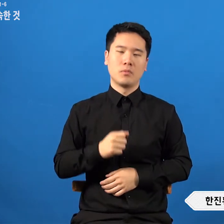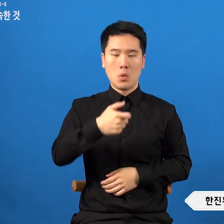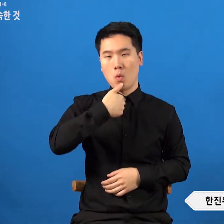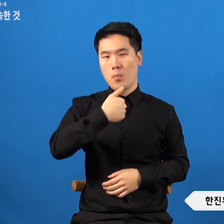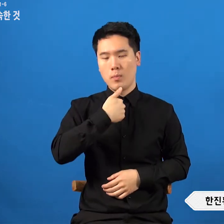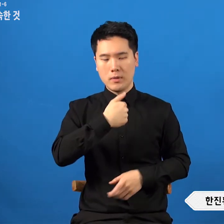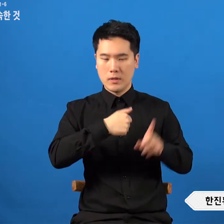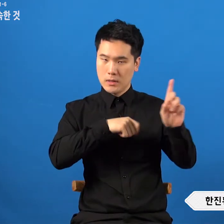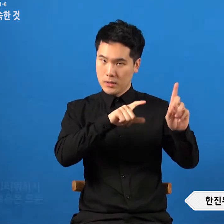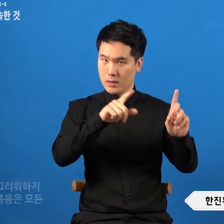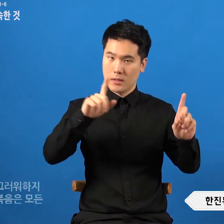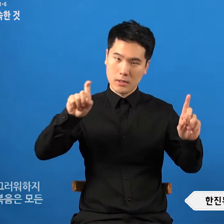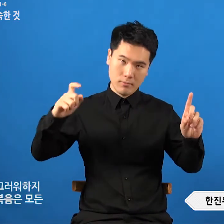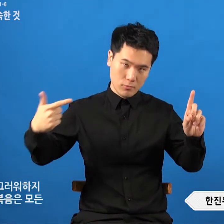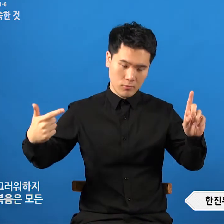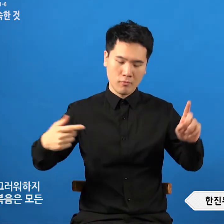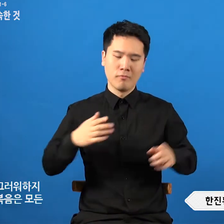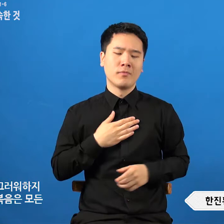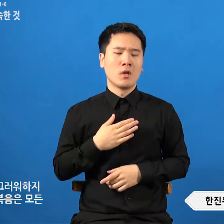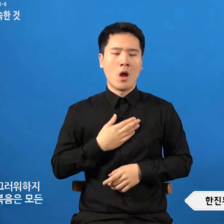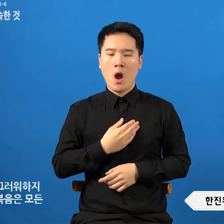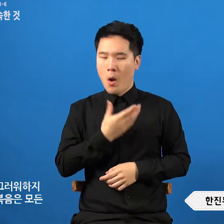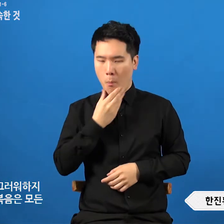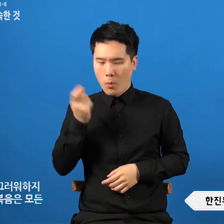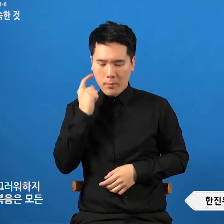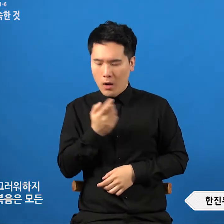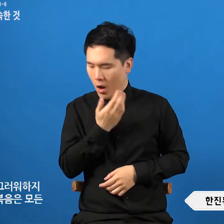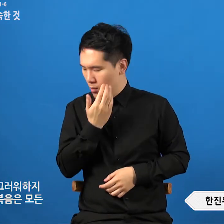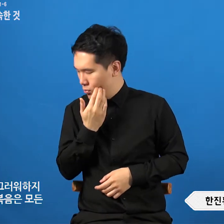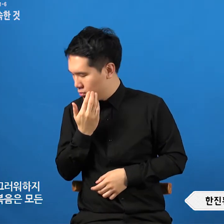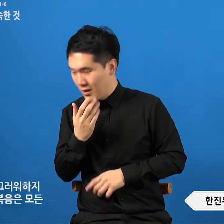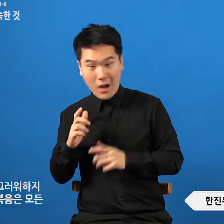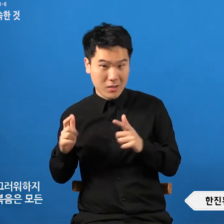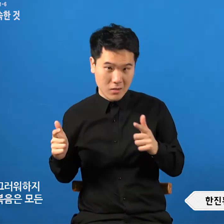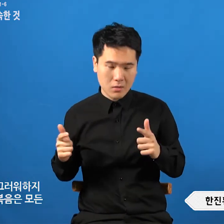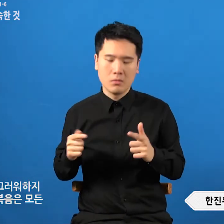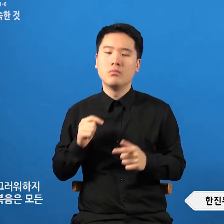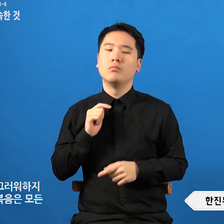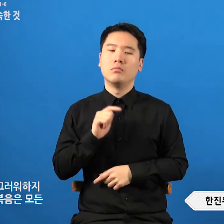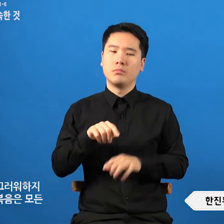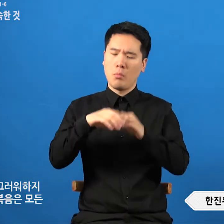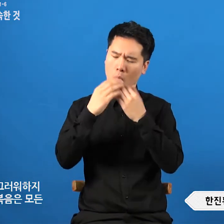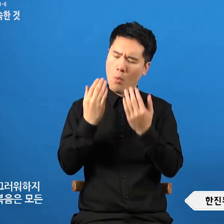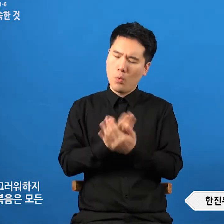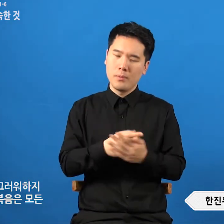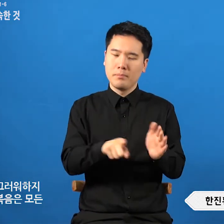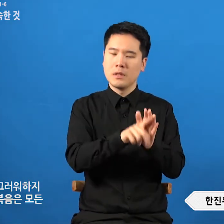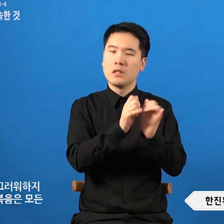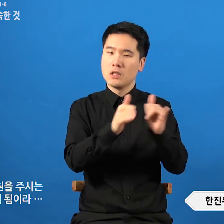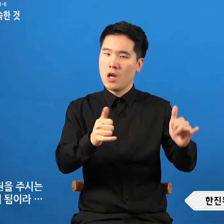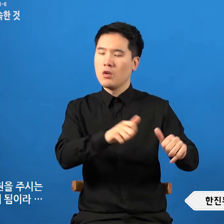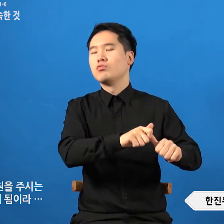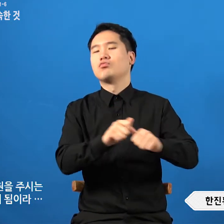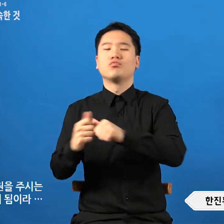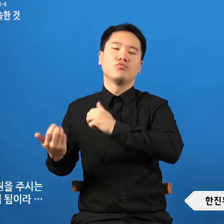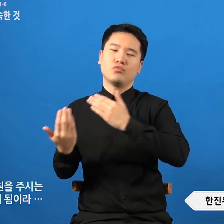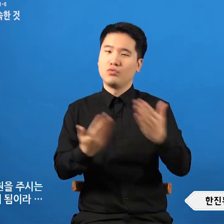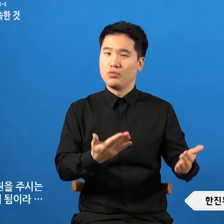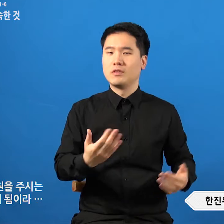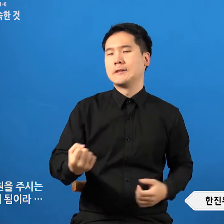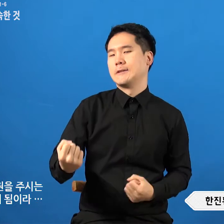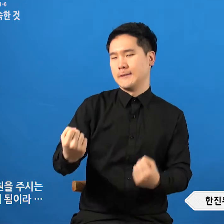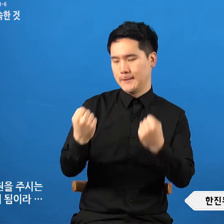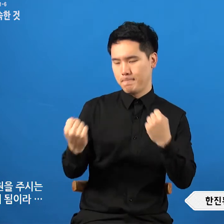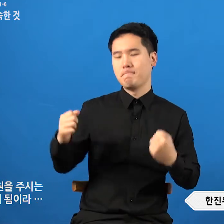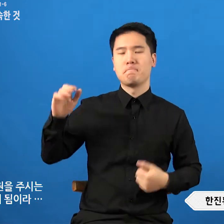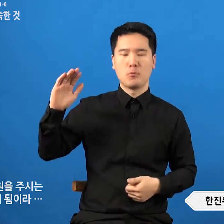로마서 1장 16절에 내가 복음을 부끄러워하지 아니하노니 이 복음은 모든 믿는 자에게 구원을 주시는 하나님의